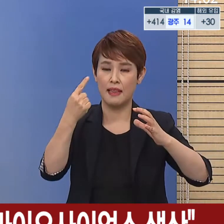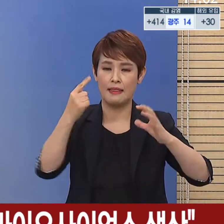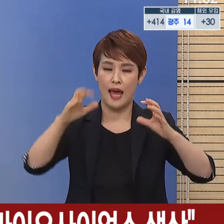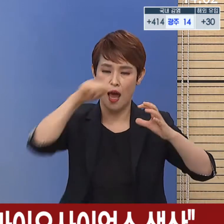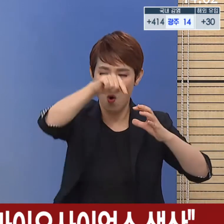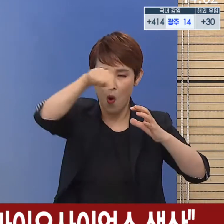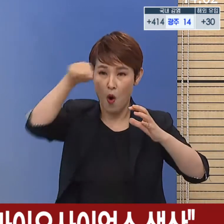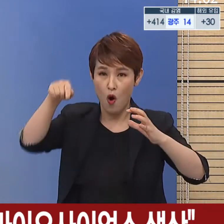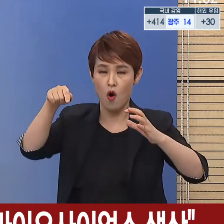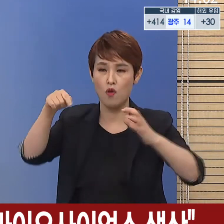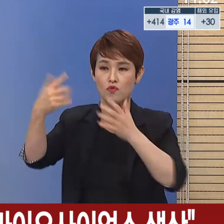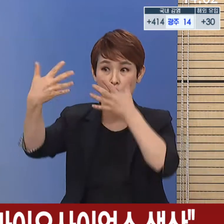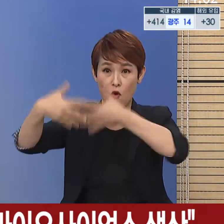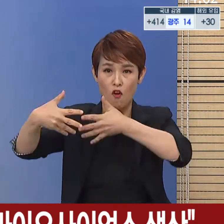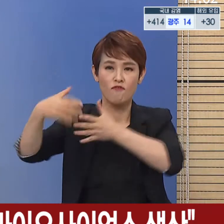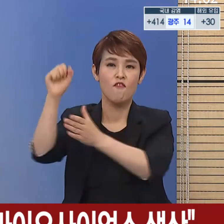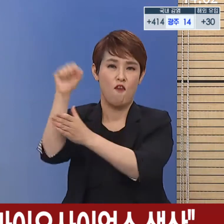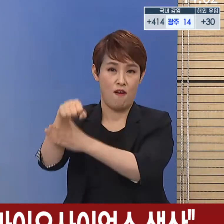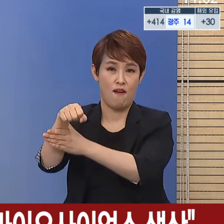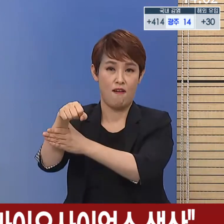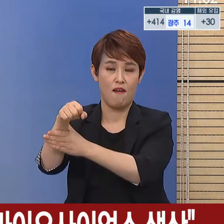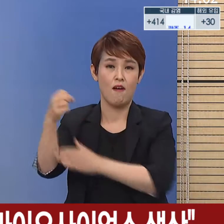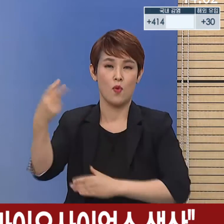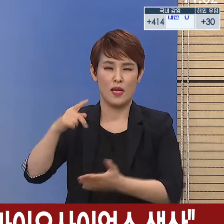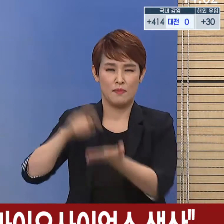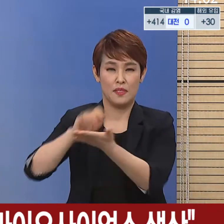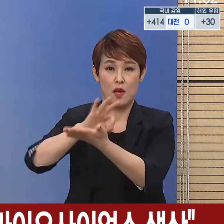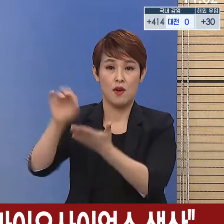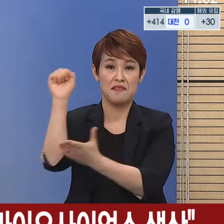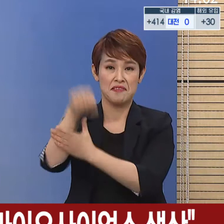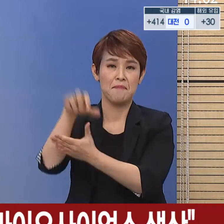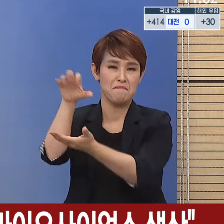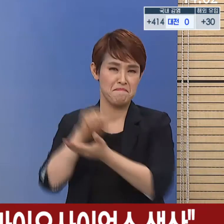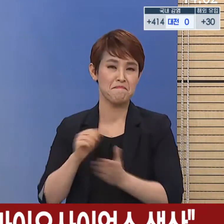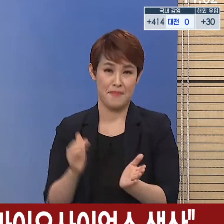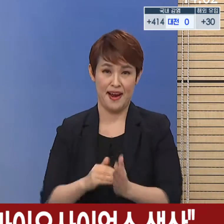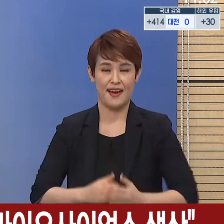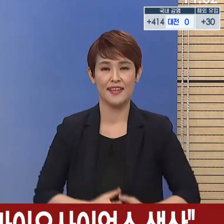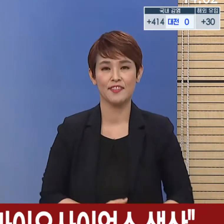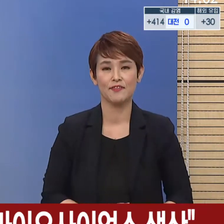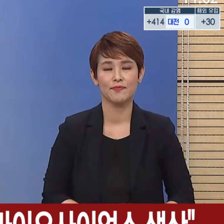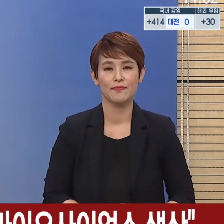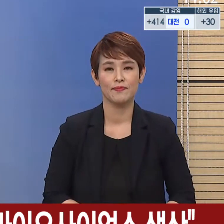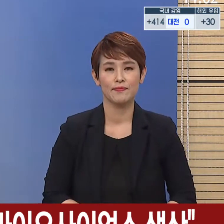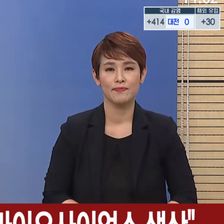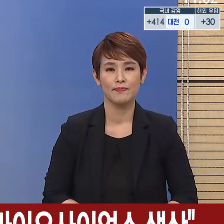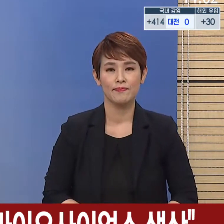50개 정부로부터 조건부 허가 또는 긴급 사용 승인을 받은 바 있습니다.